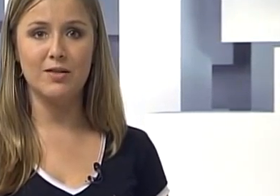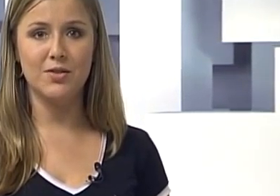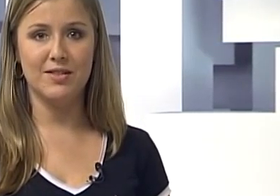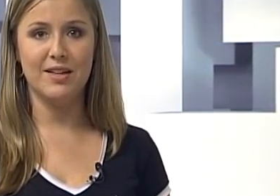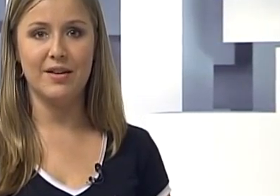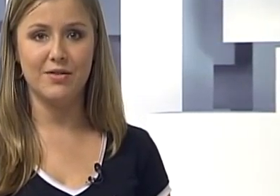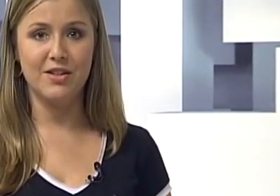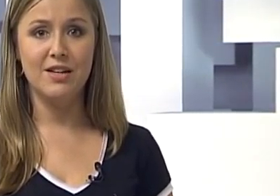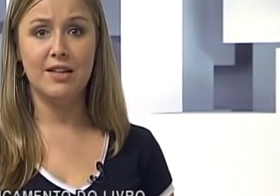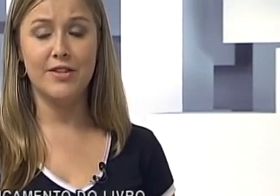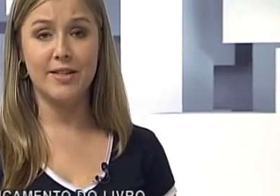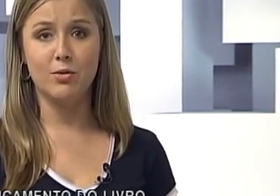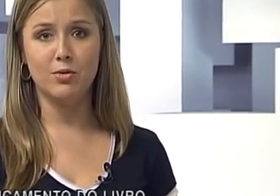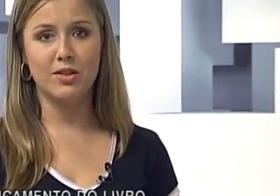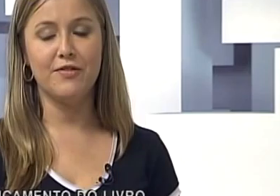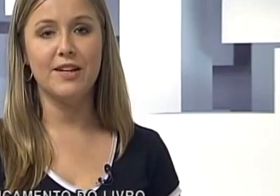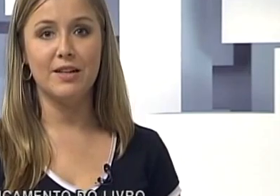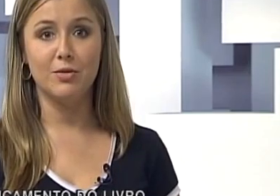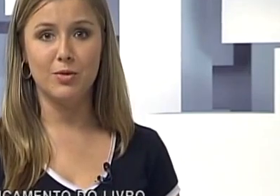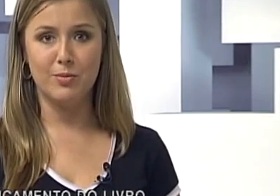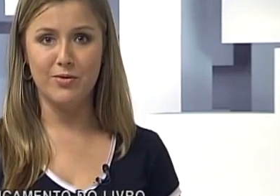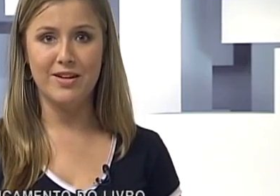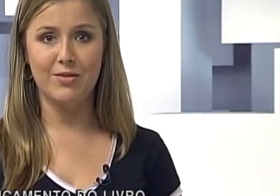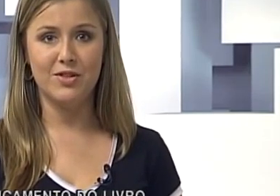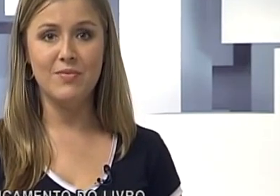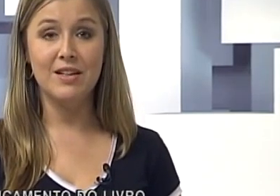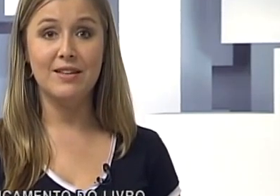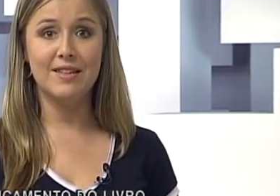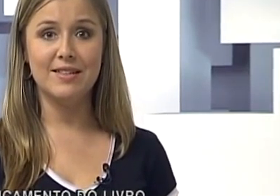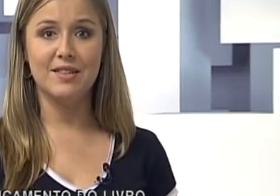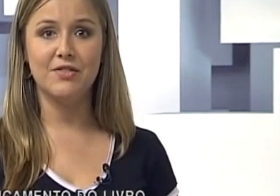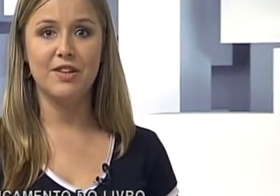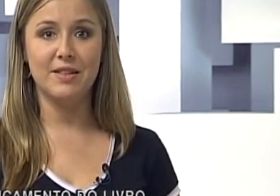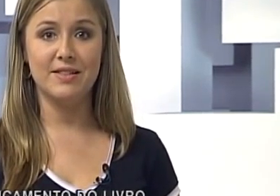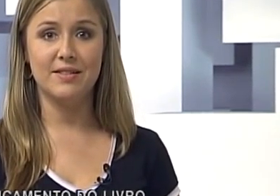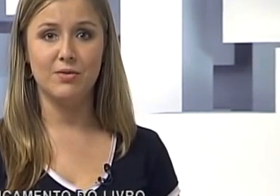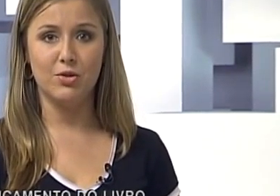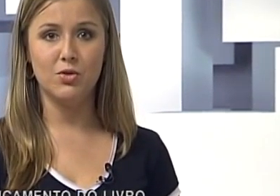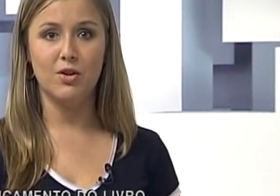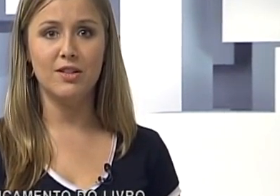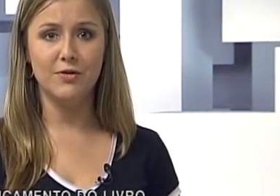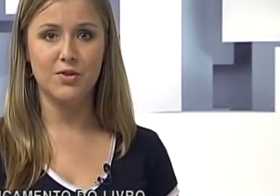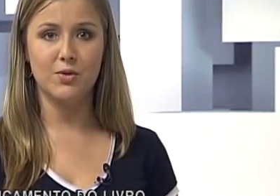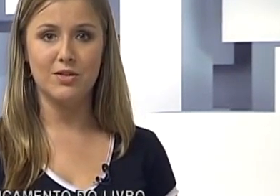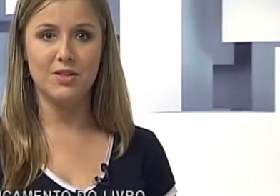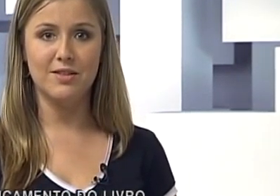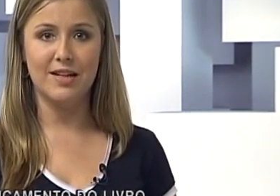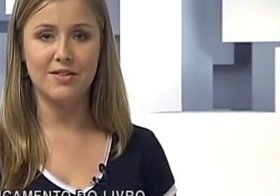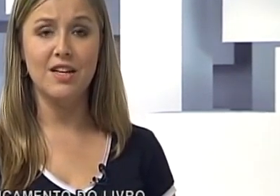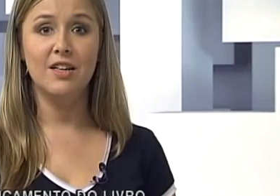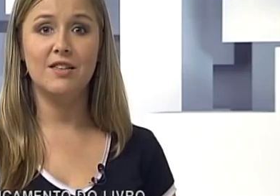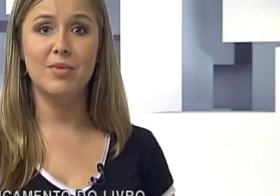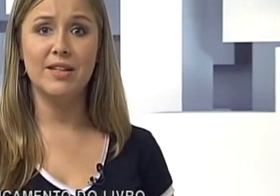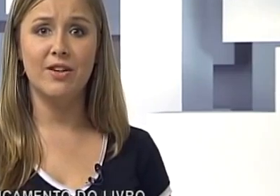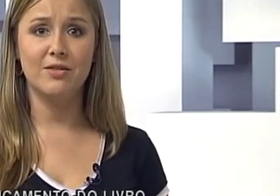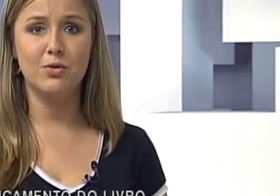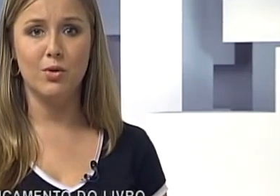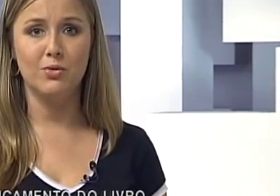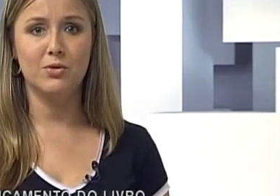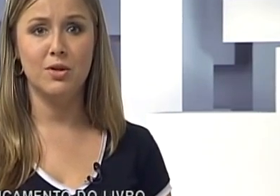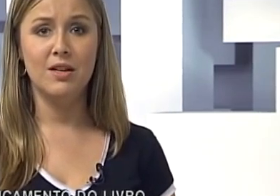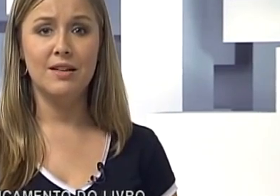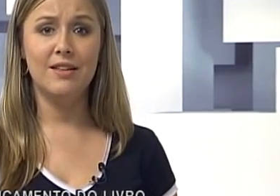às 16h. Livraria Cultura, que fica ali no Bourbon Country. E interessante que vai ter a sessão de autógrafos às 16h e também a